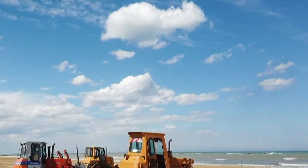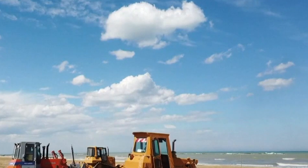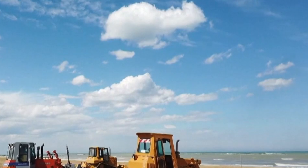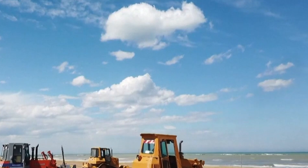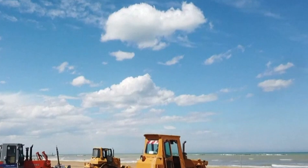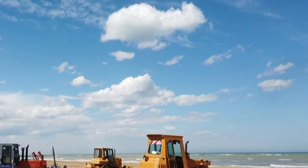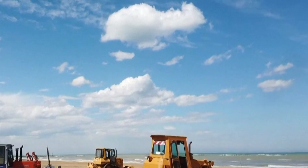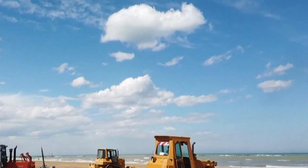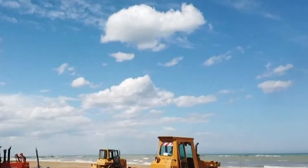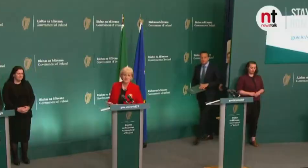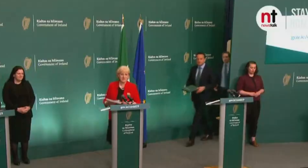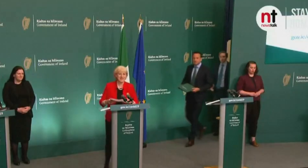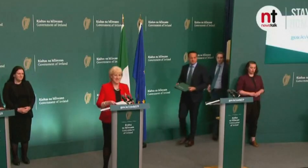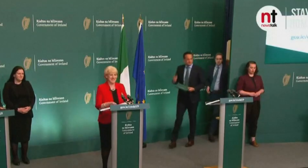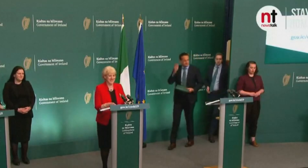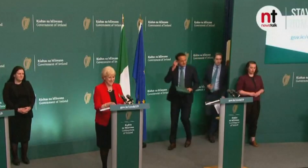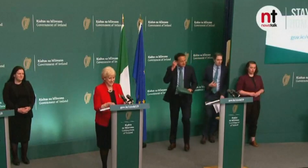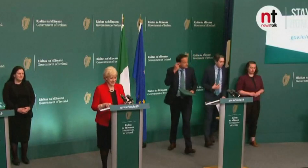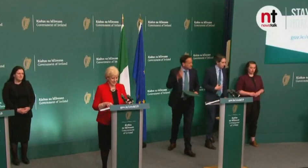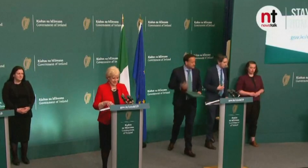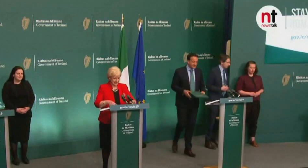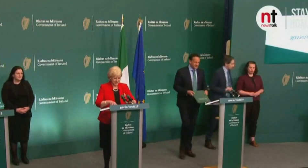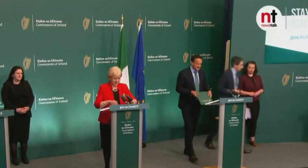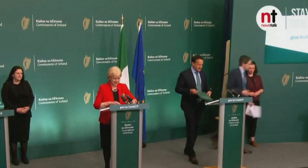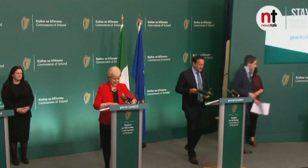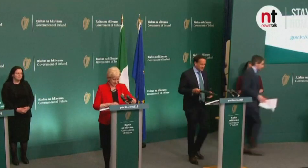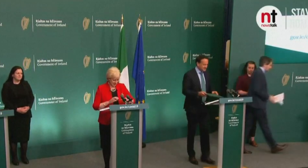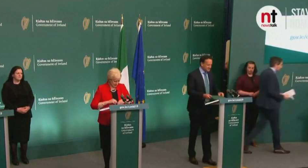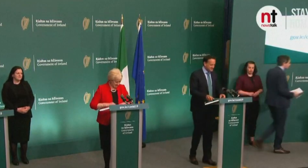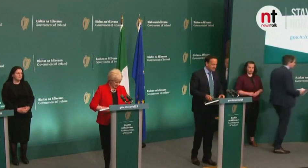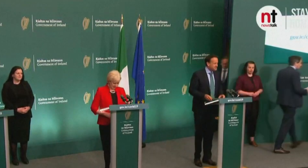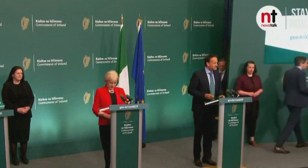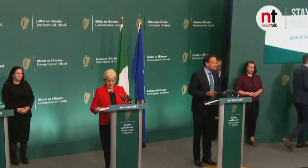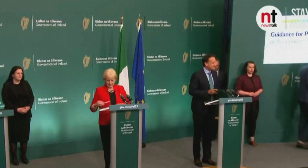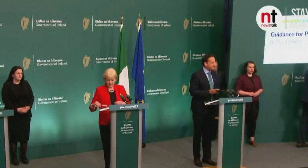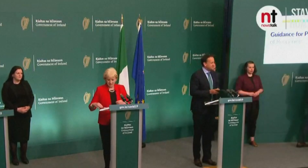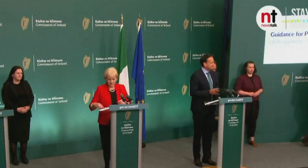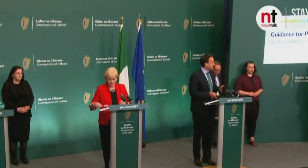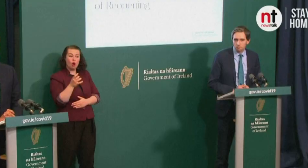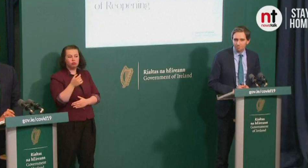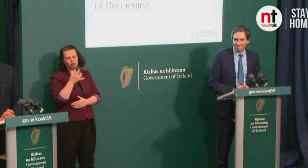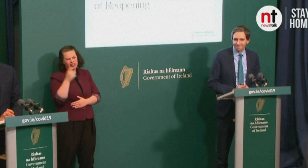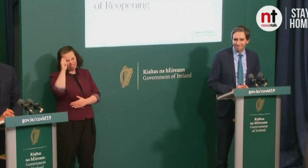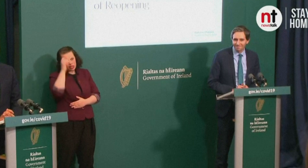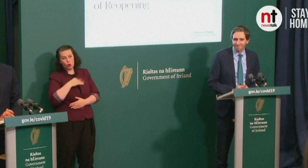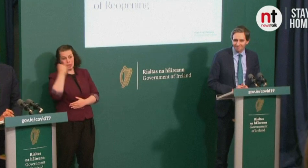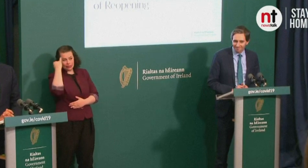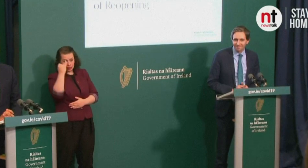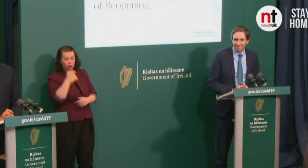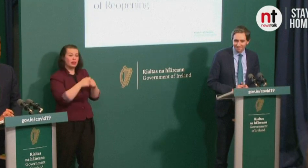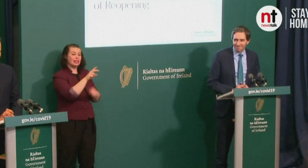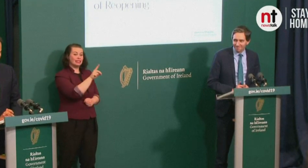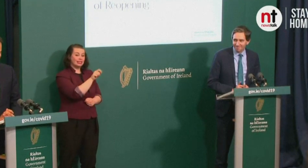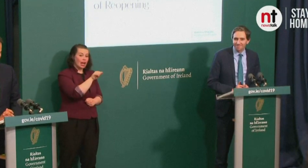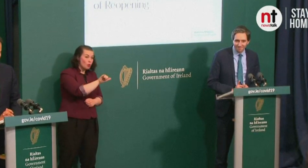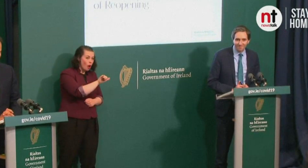Erklärung bestätigte, dass einige Unternehmen ab dem 18. Mai wieder eröffnen und man darf wieder an den Strand und Freunde treffen. Auch in